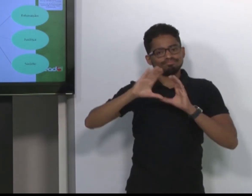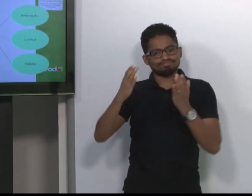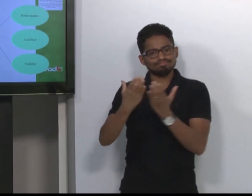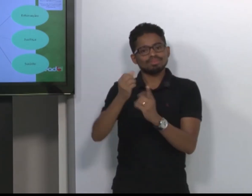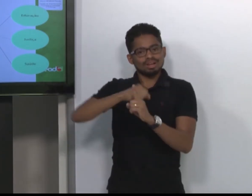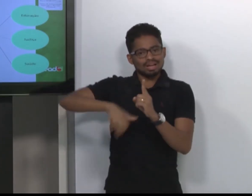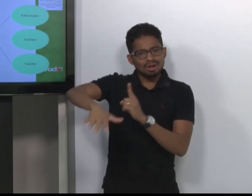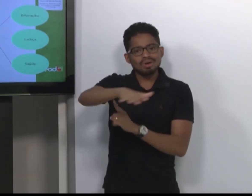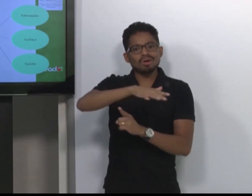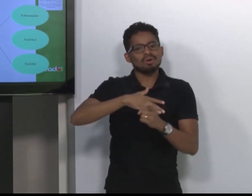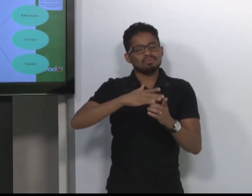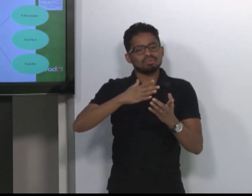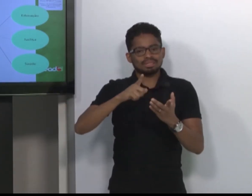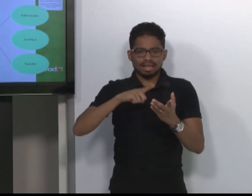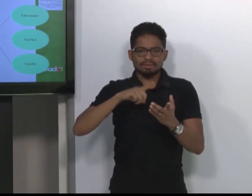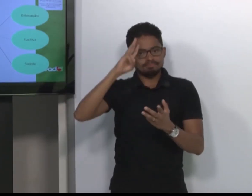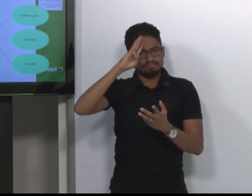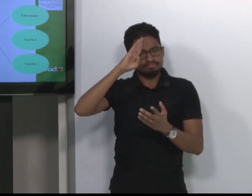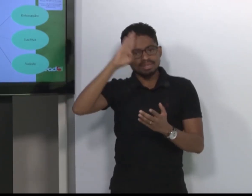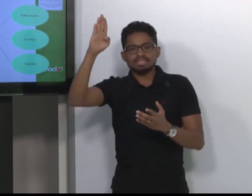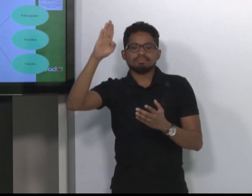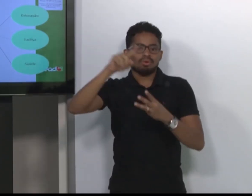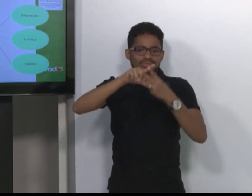O contexto educacional,